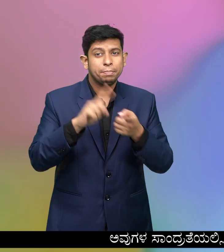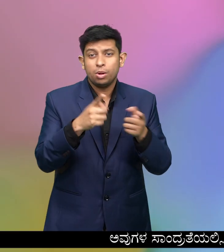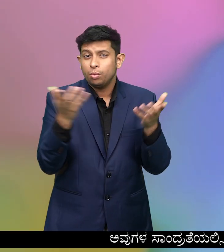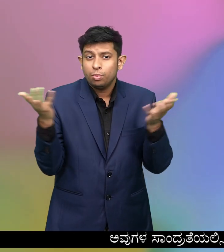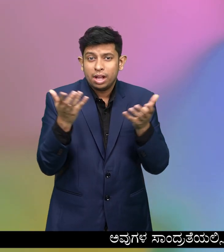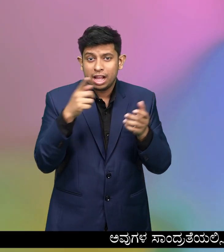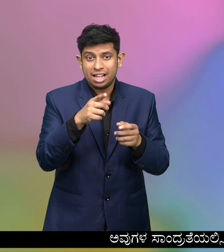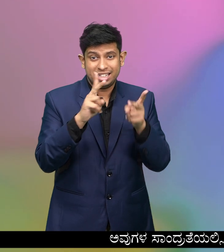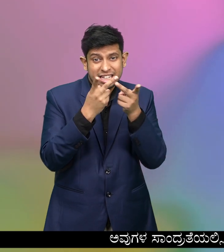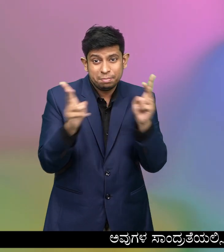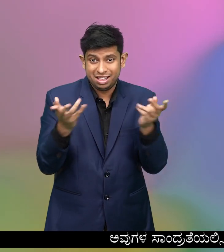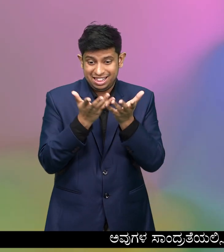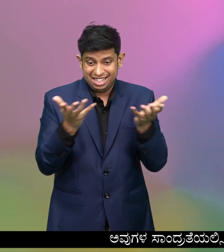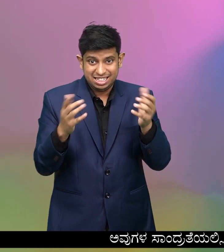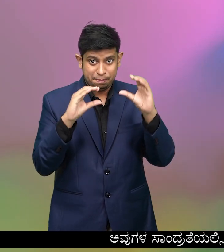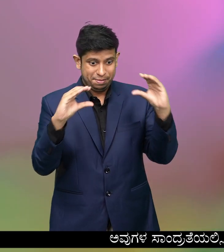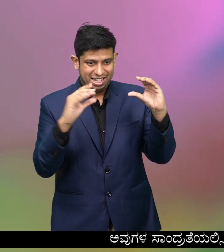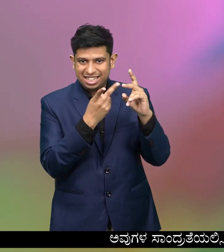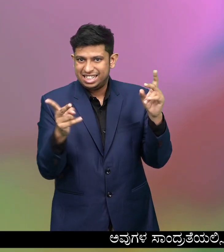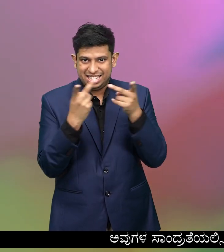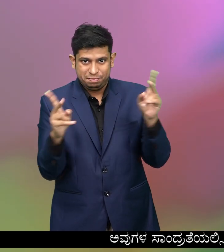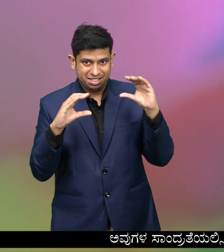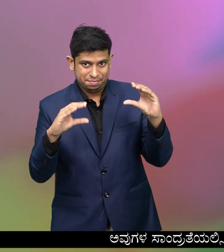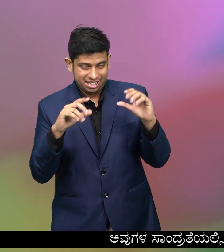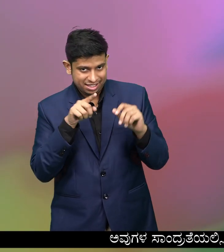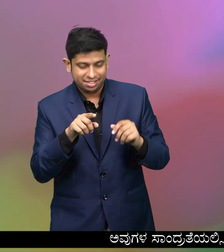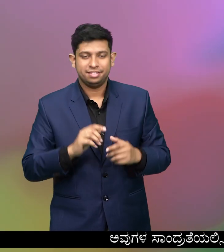ಅವುಗಳ ಸಾಂದ್ರತೆಯಲ್ಲಿನ ವ್ಯತ್ಯಾಸದಿಂದಾಗಿ ಇದು ಸಂಭವಿಸುತ್ತೆ.